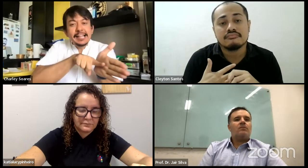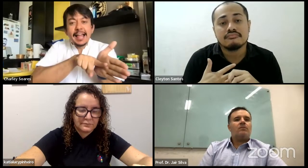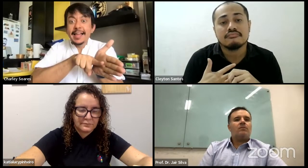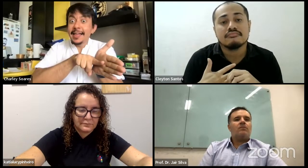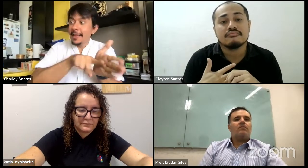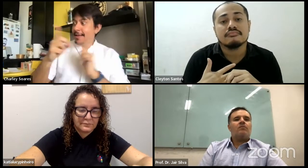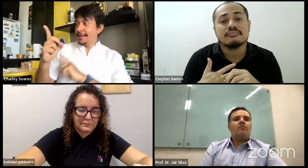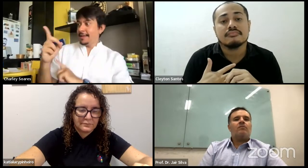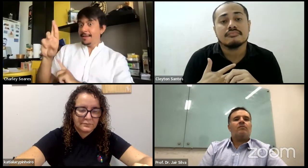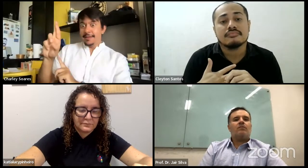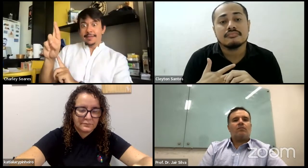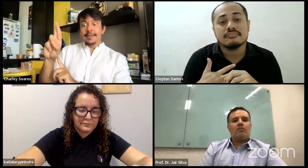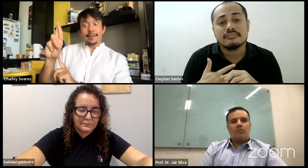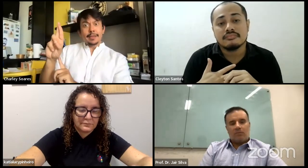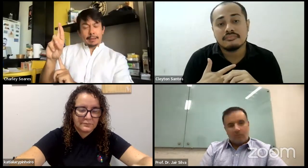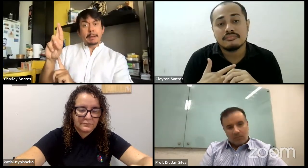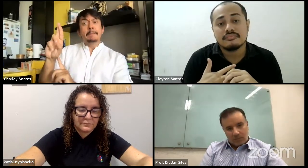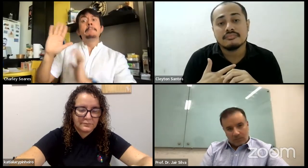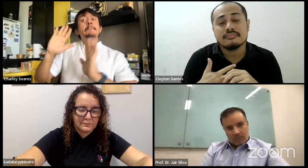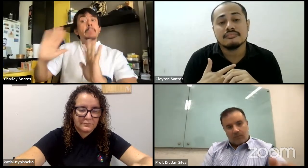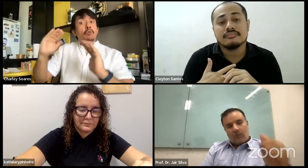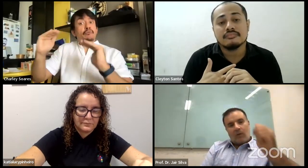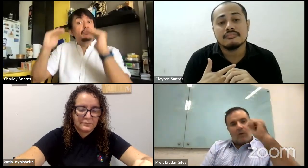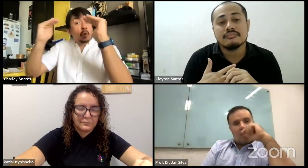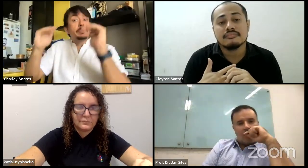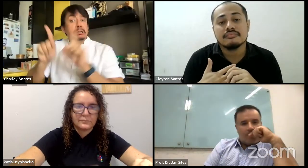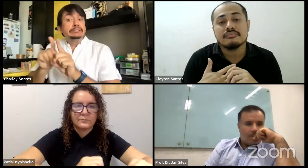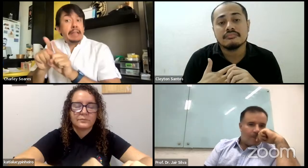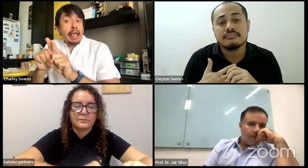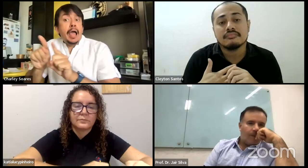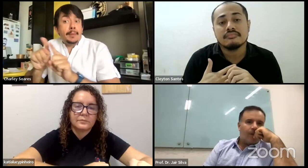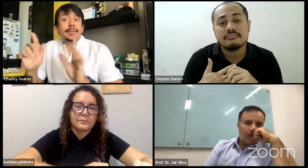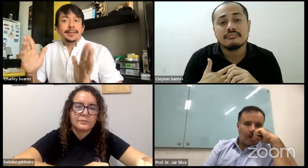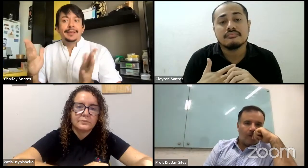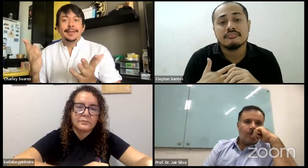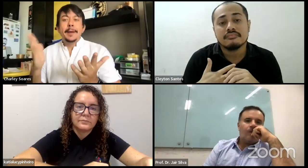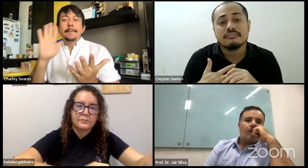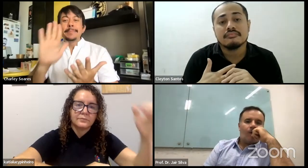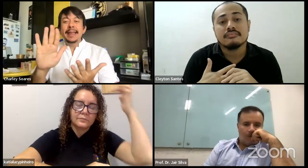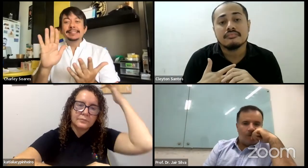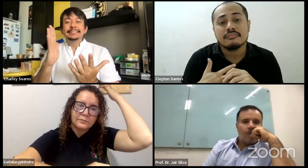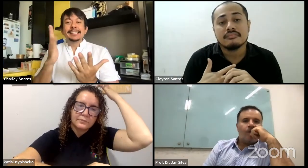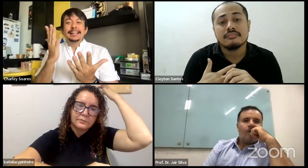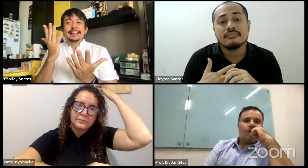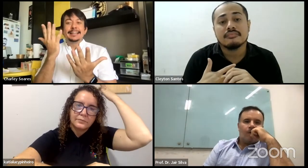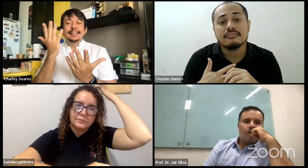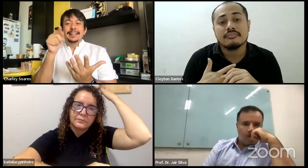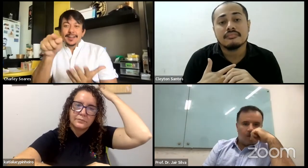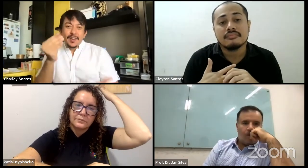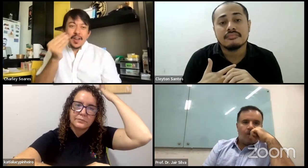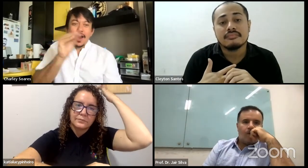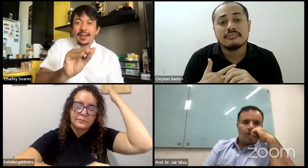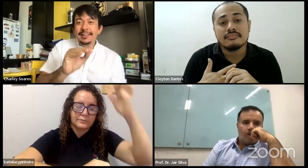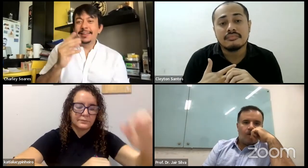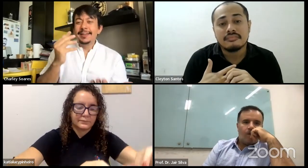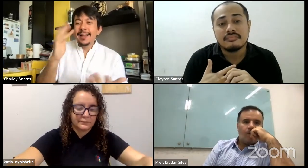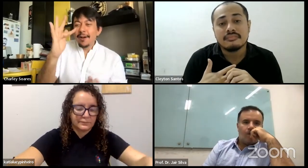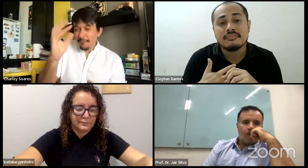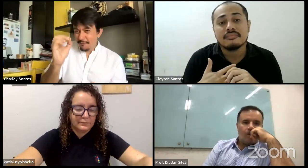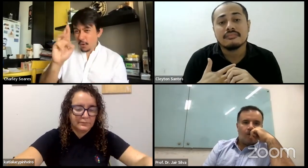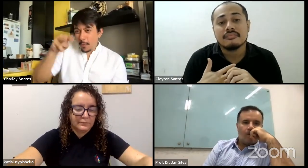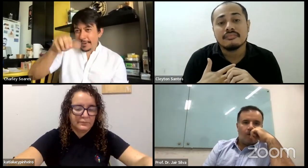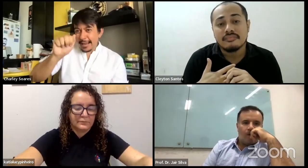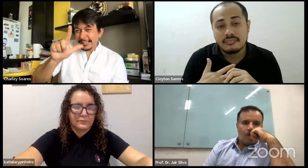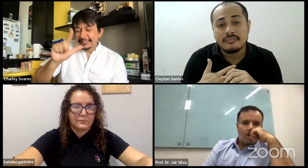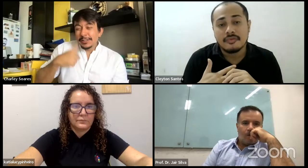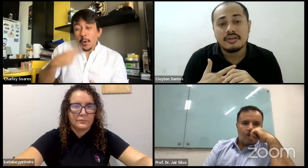Então, depende da pessoa que esteja pesquisando, da pessoa que está usando. Se eu uso só uma mão, pode ser formal também. Não é uma questão